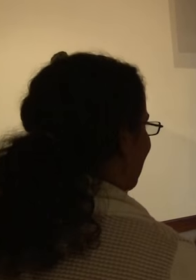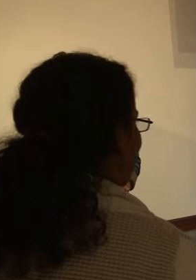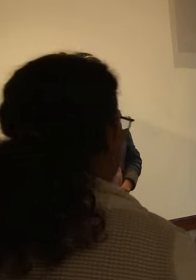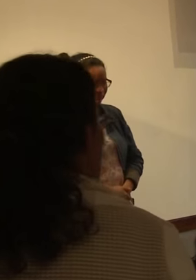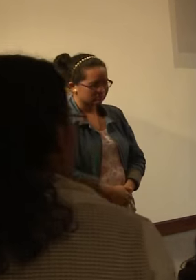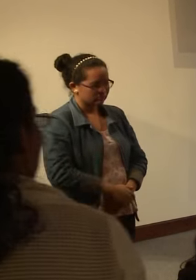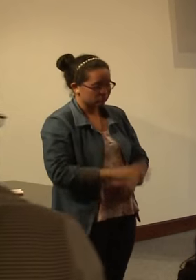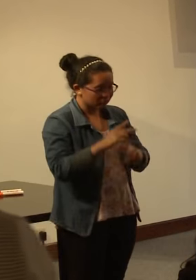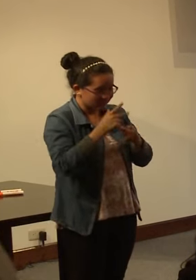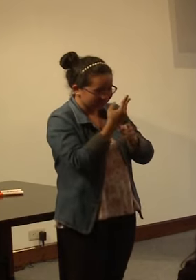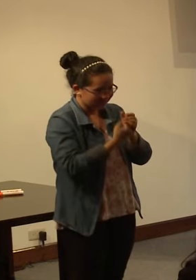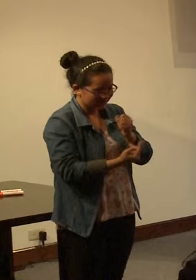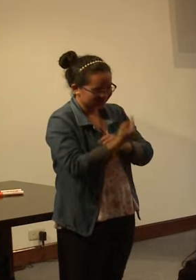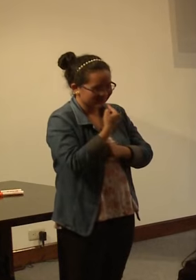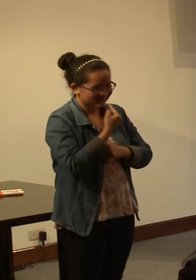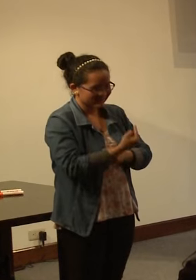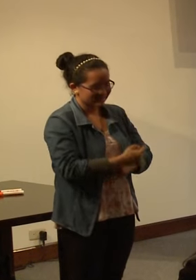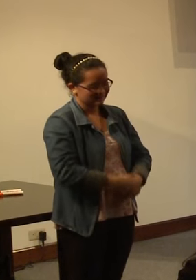Ven.